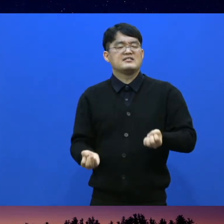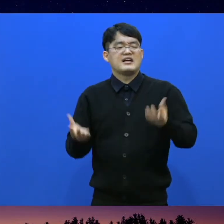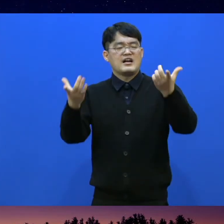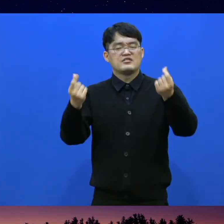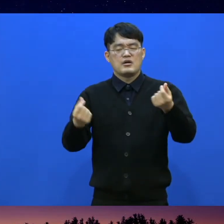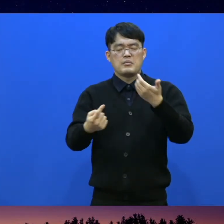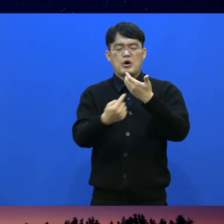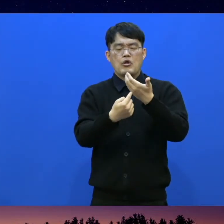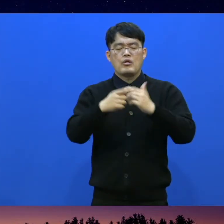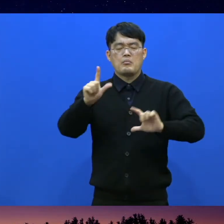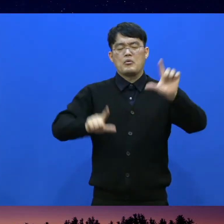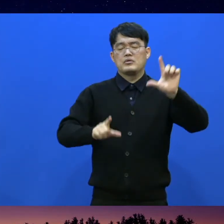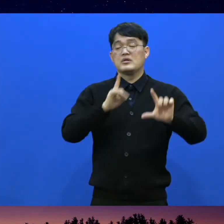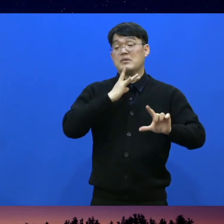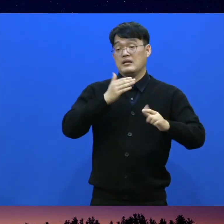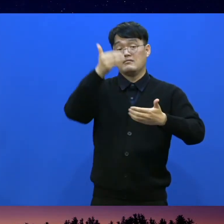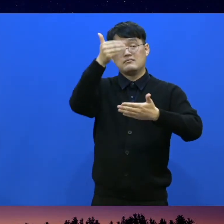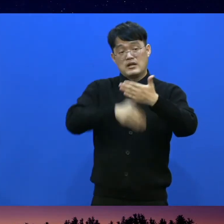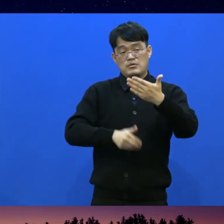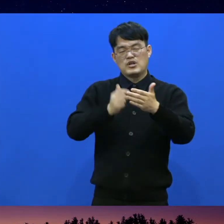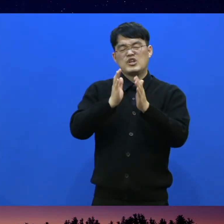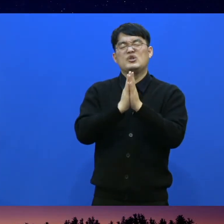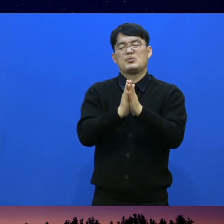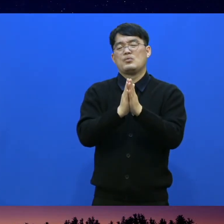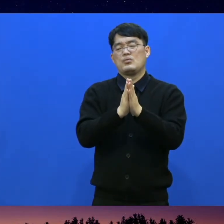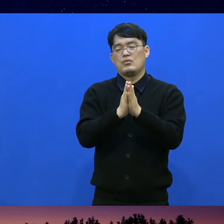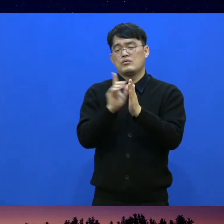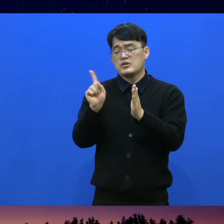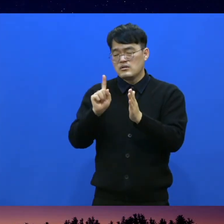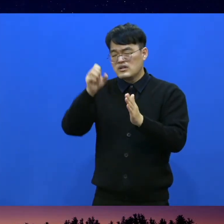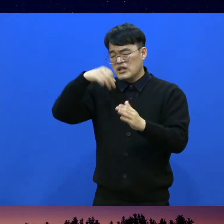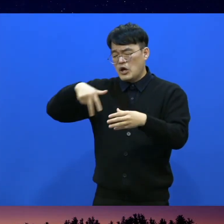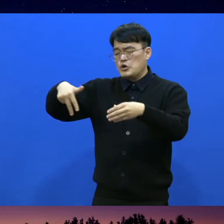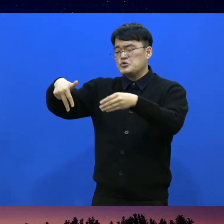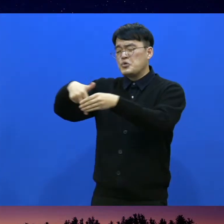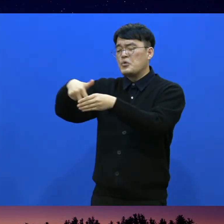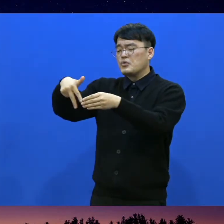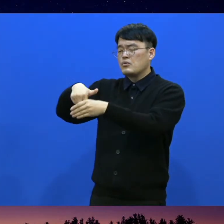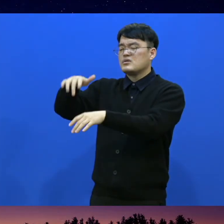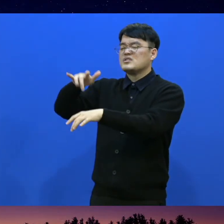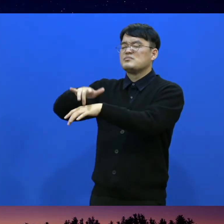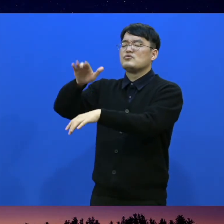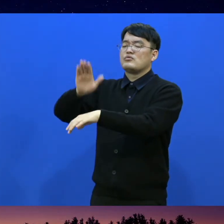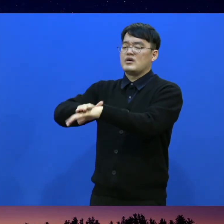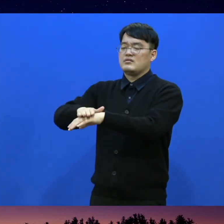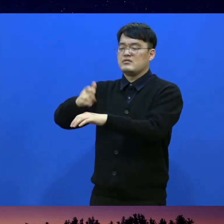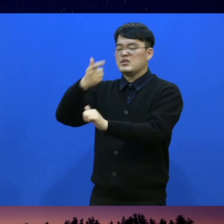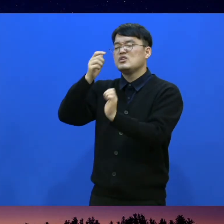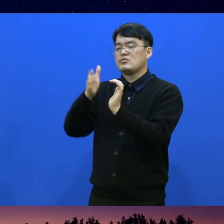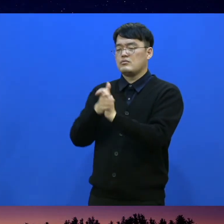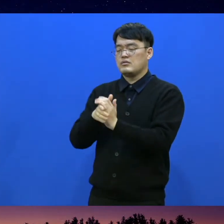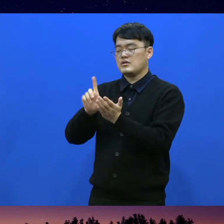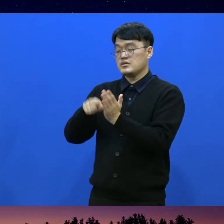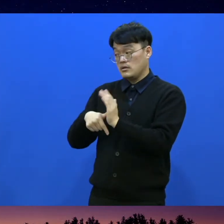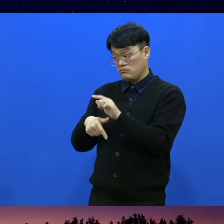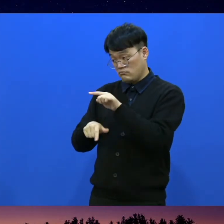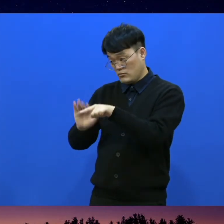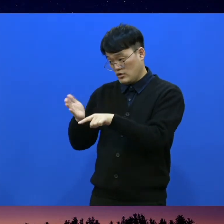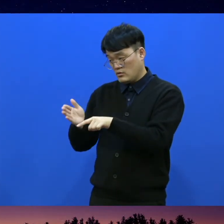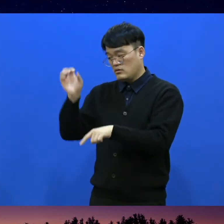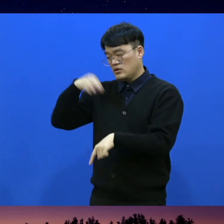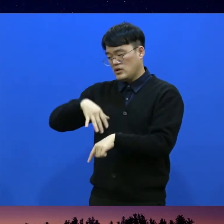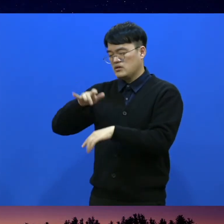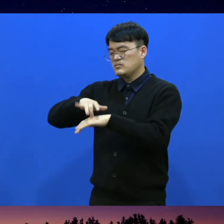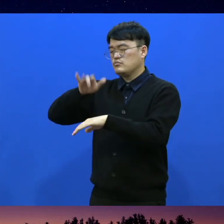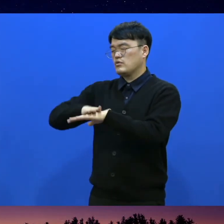형식으로만 남는 거예요. 그러면 그걸 뭐라 그래요? 종교적 관습으로서의 기도만 남는 겁니다.